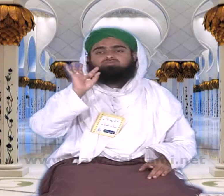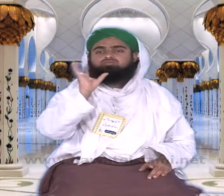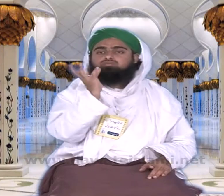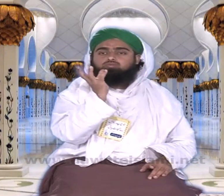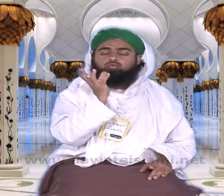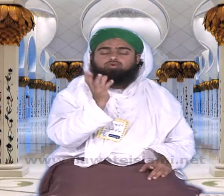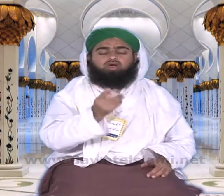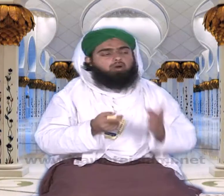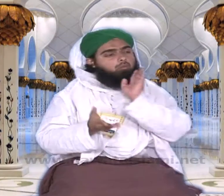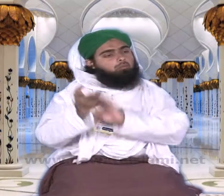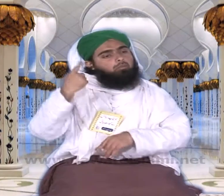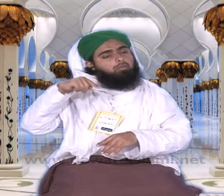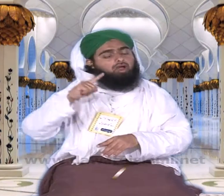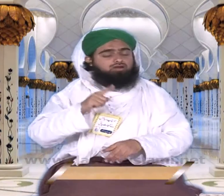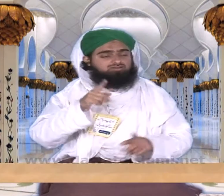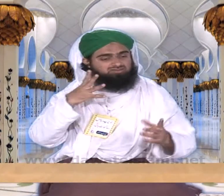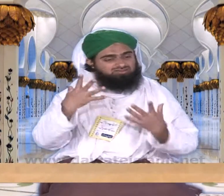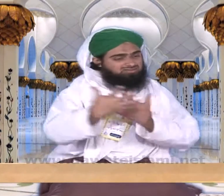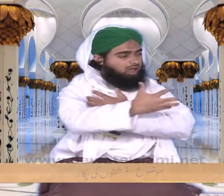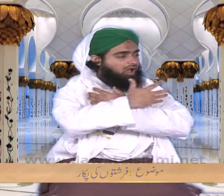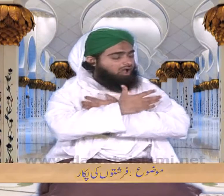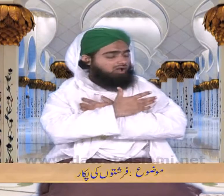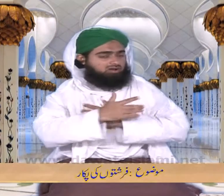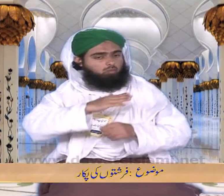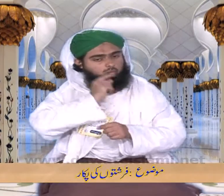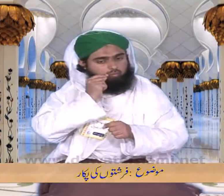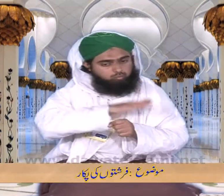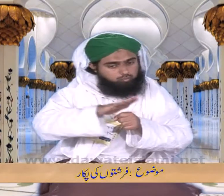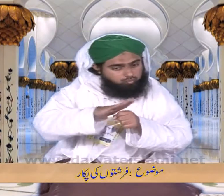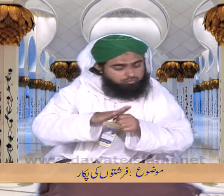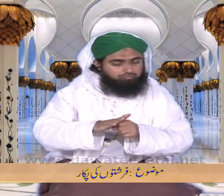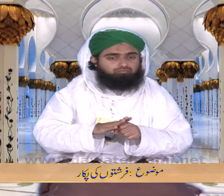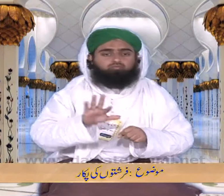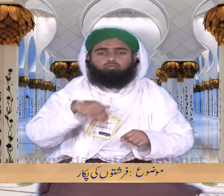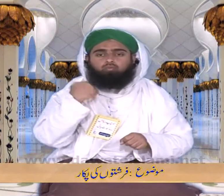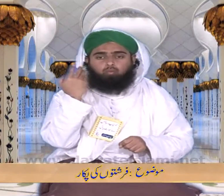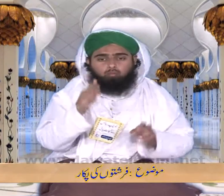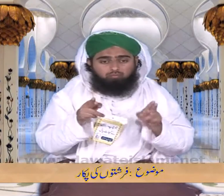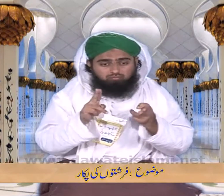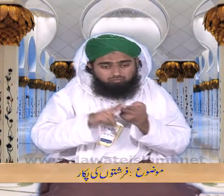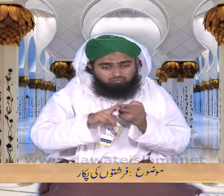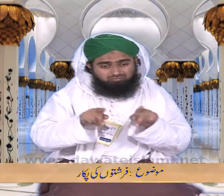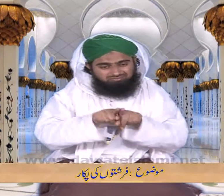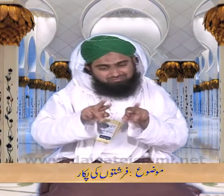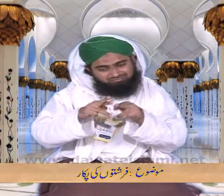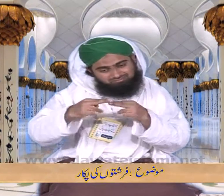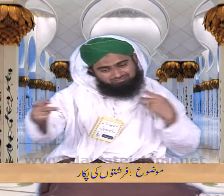غارتگری کا بادار گرم کرتے تھے تم قتل رہوی کرتے تھے رغض و حسد کرتے تھے